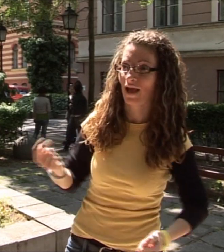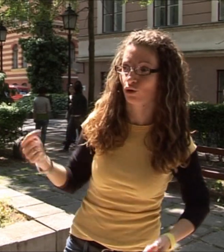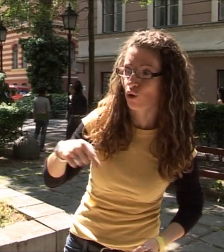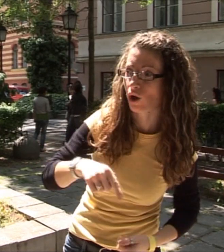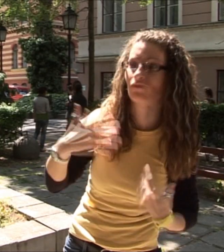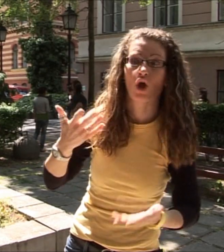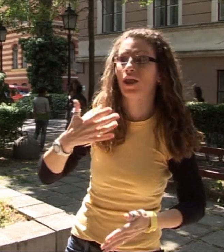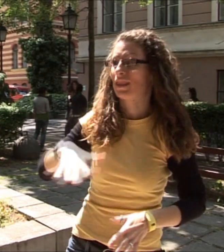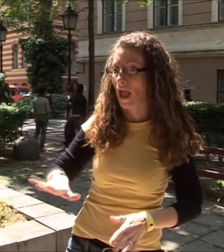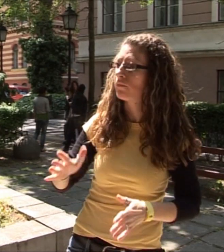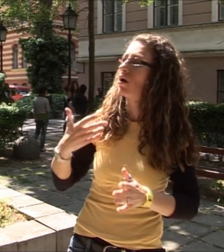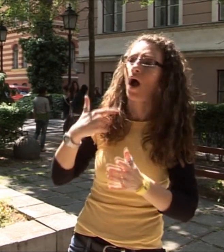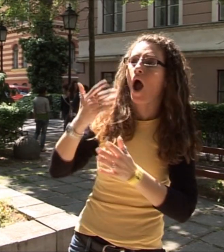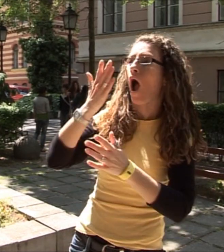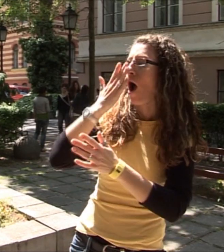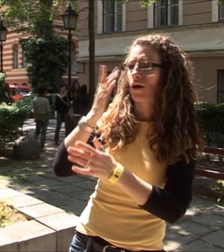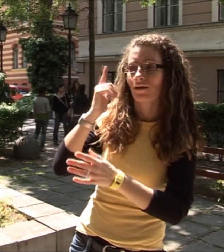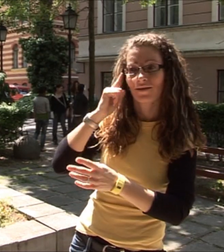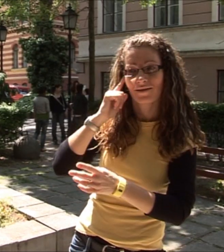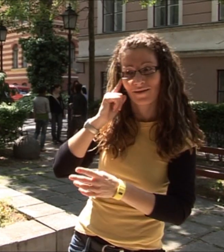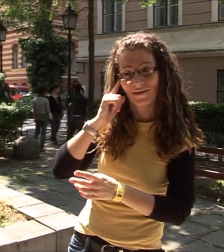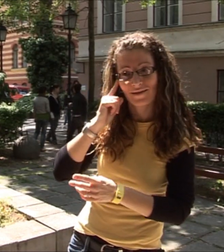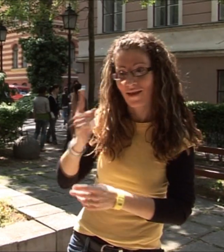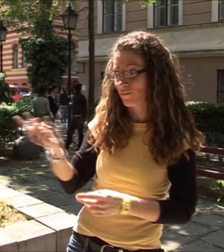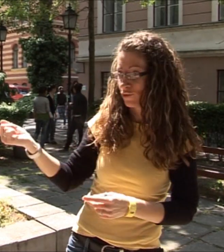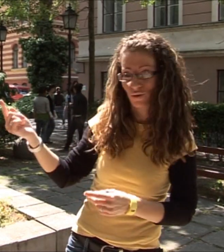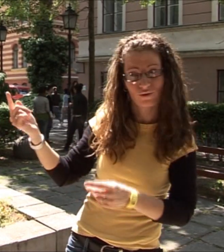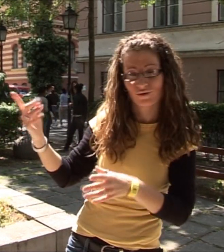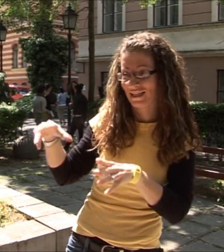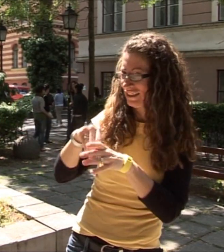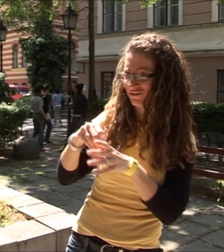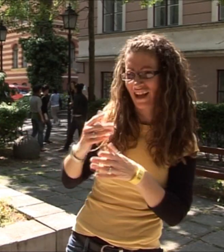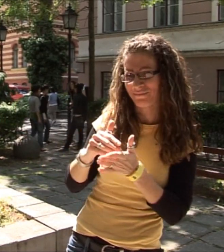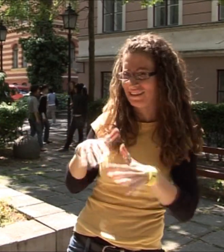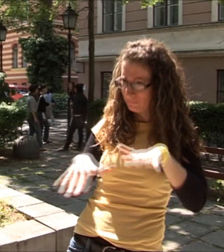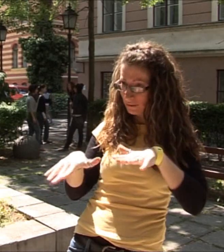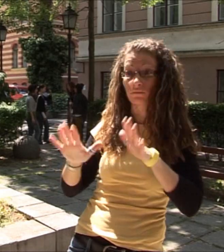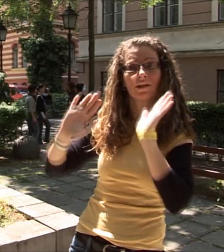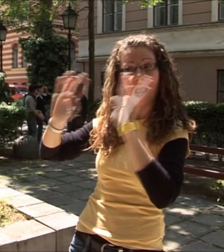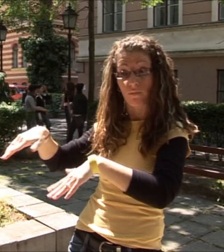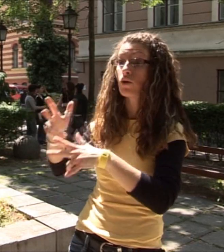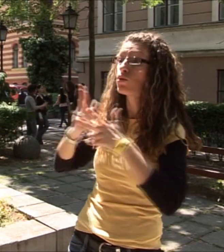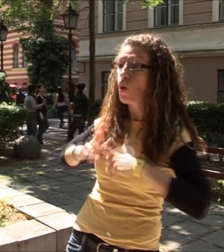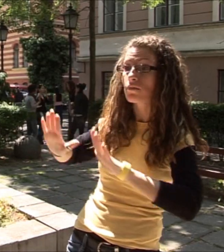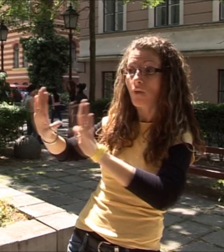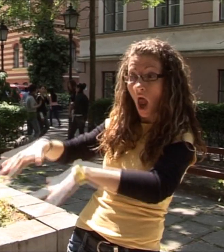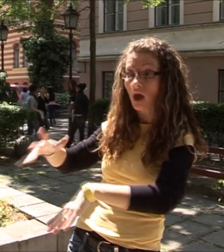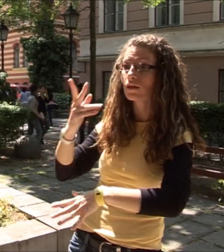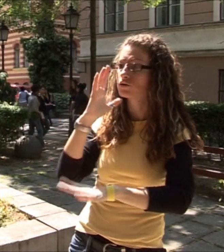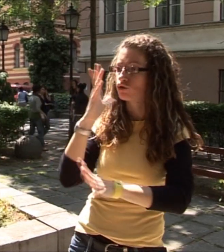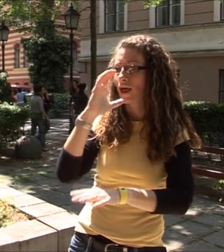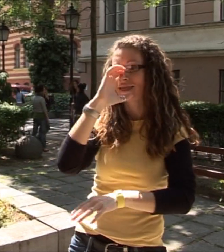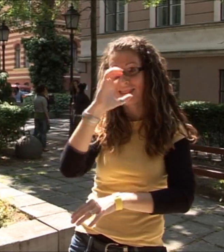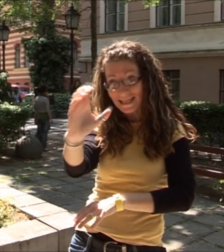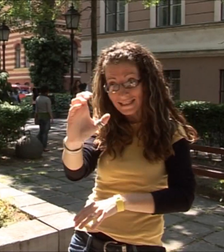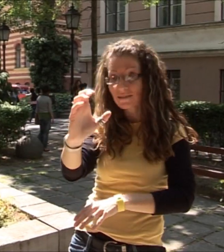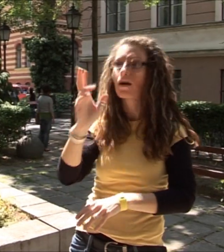a következő mi bátrabban jönek be ak ubontalan volt azok akik és